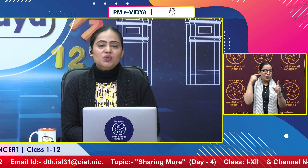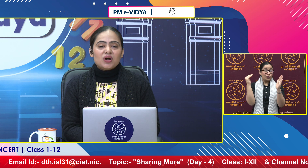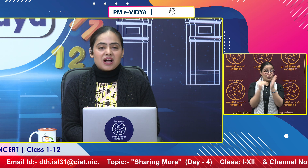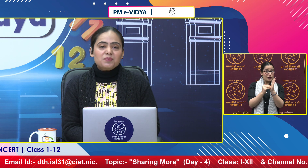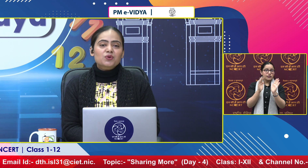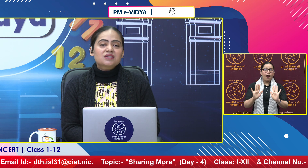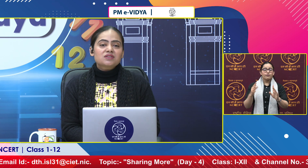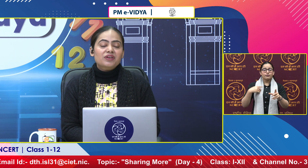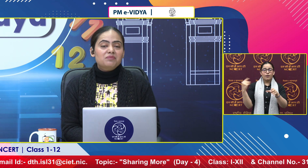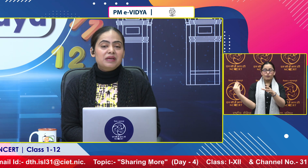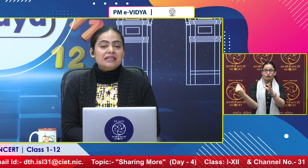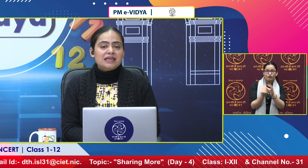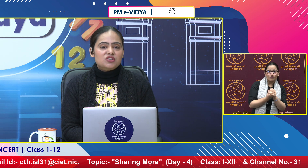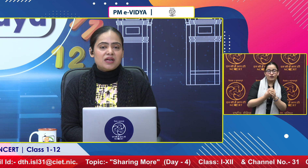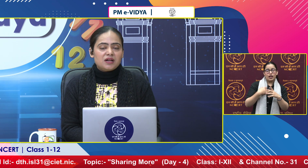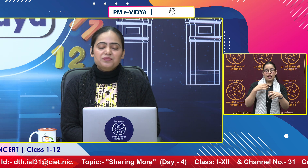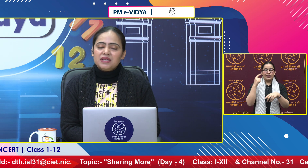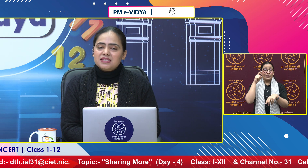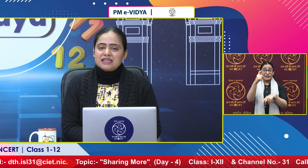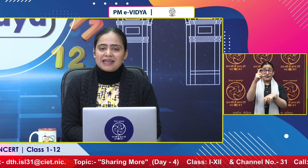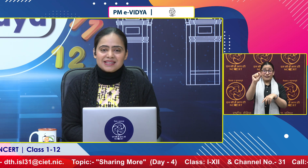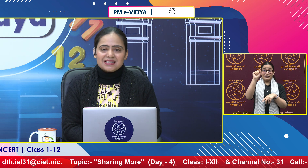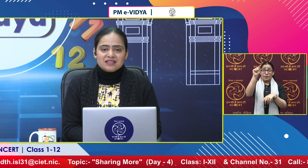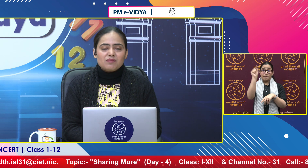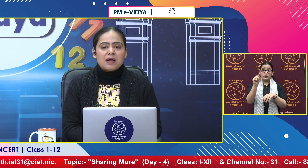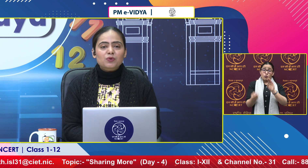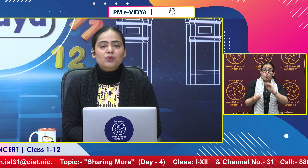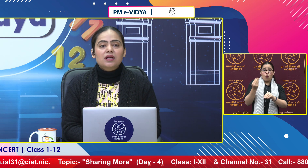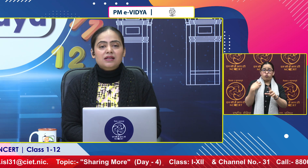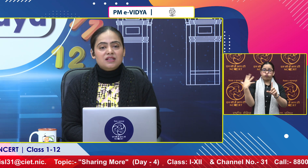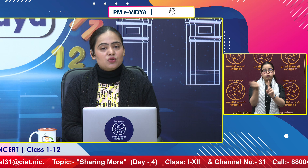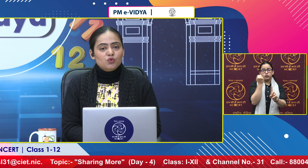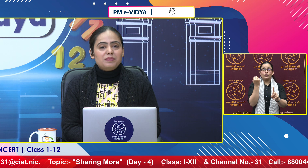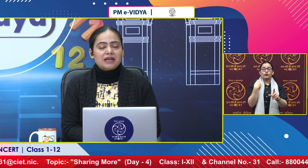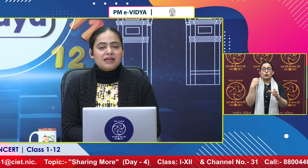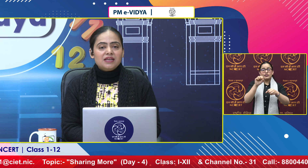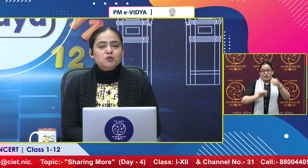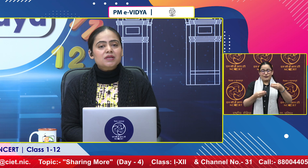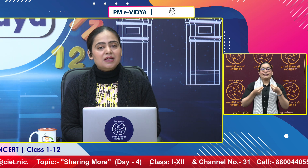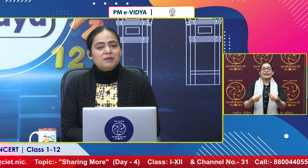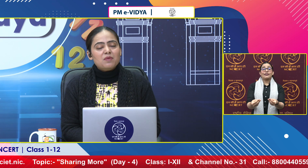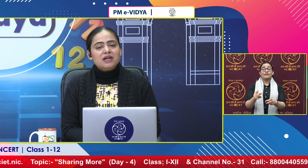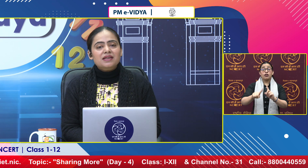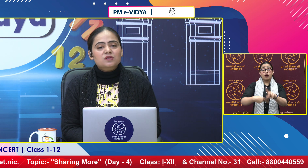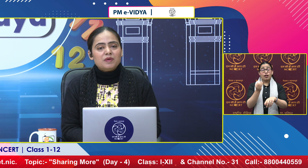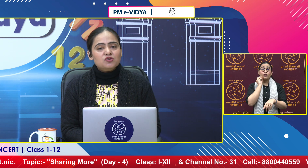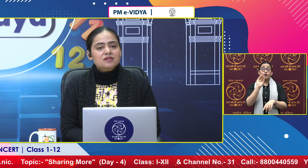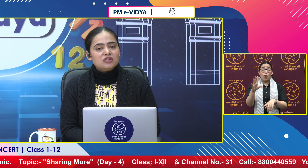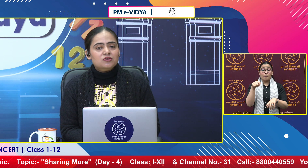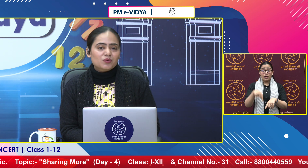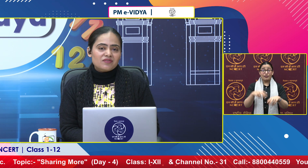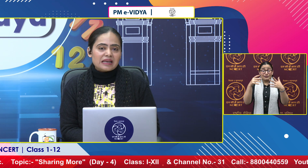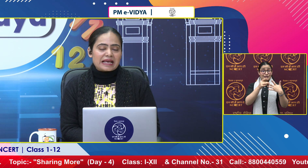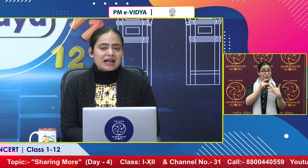70% तो आपको सर्टिफिकेट भी दिया जाएगा। इसकी सारी डिटेल्स हम आपको कल ज़रूर बताएंगे क्योंकि कल भी हमारा एक